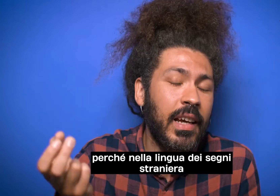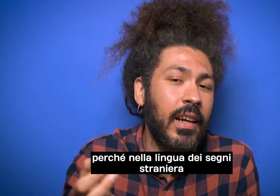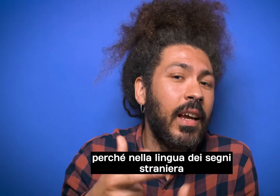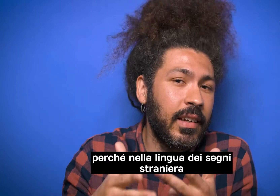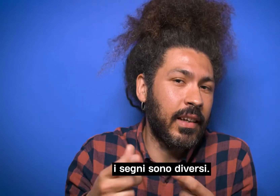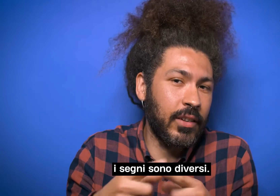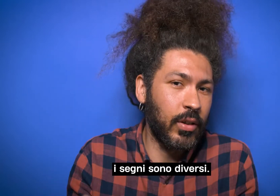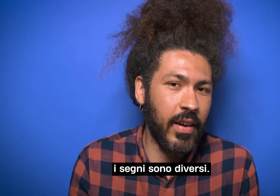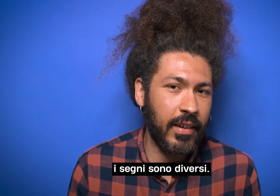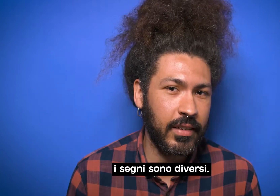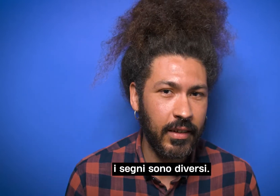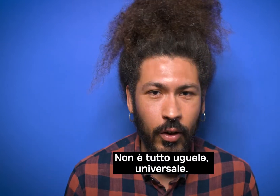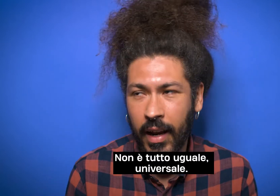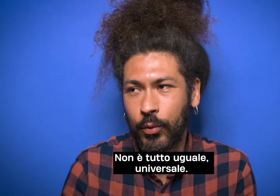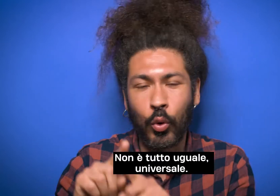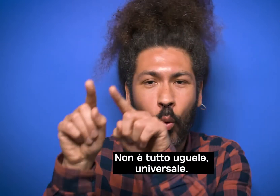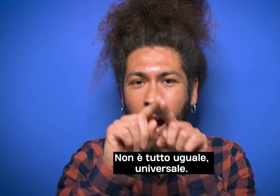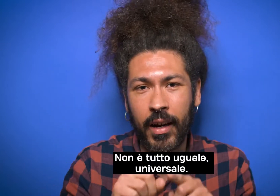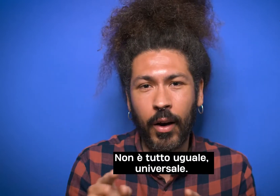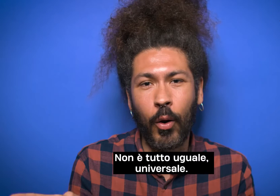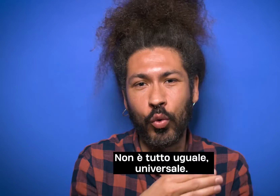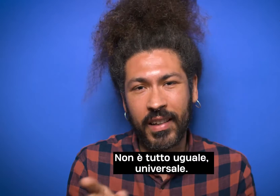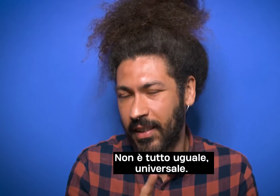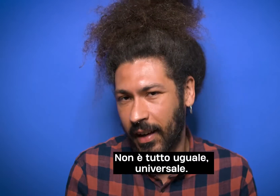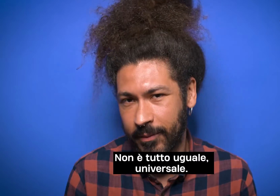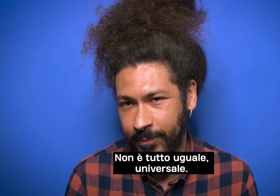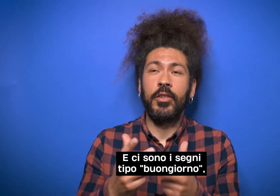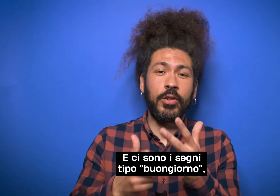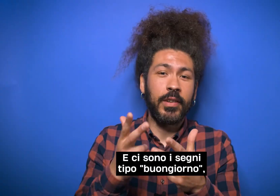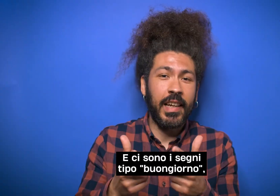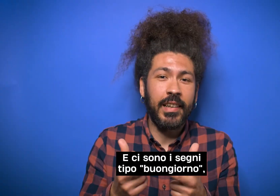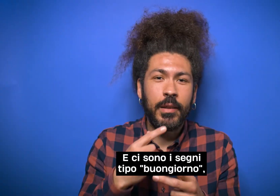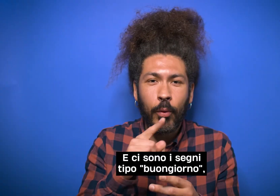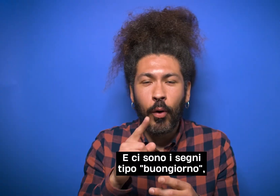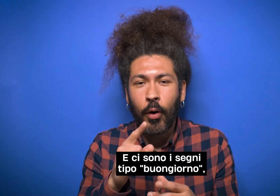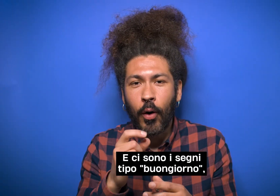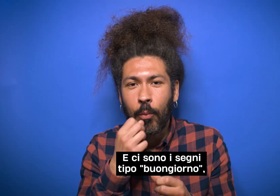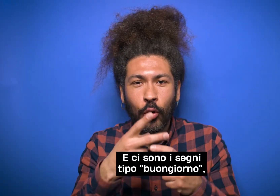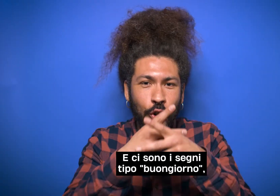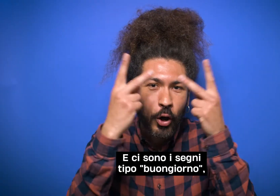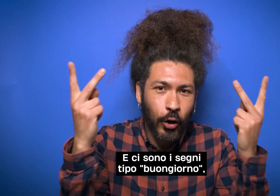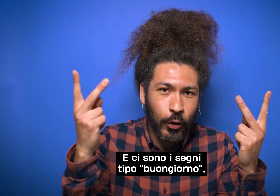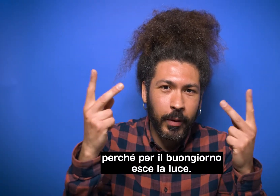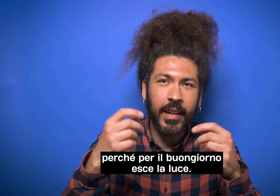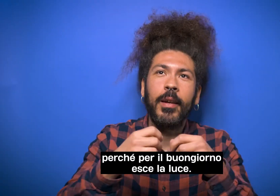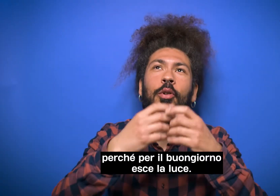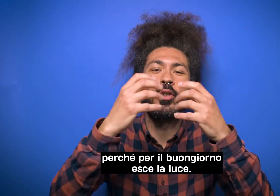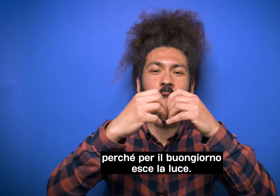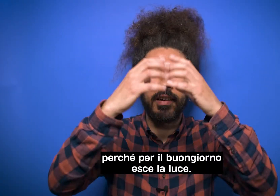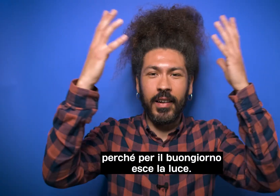stranieri, i segni sono diversi. Non è tutto uguale e universale. E ci sono i segni tipo buongiorno, perché buongiorno